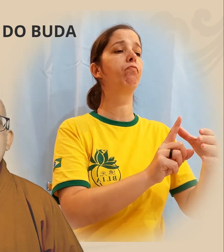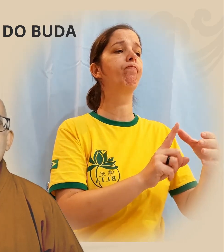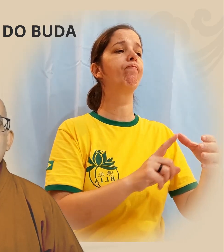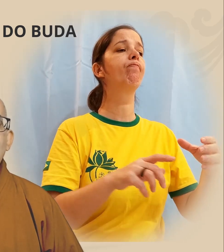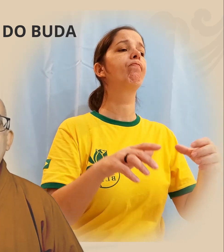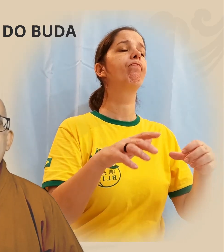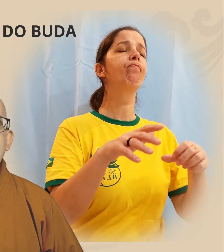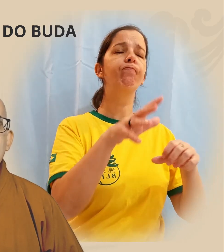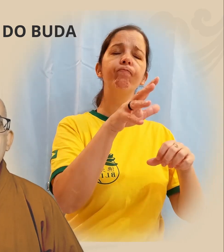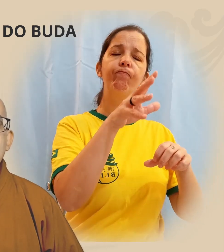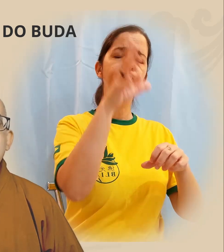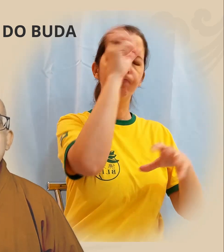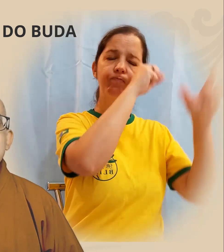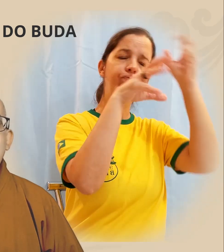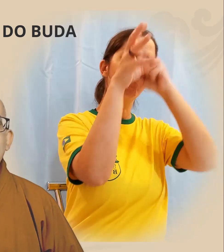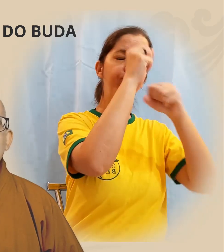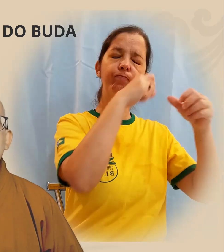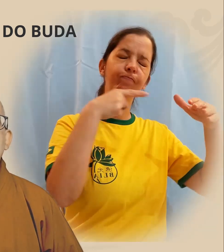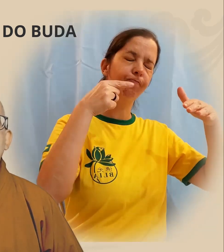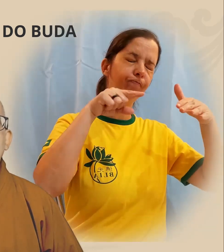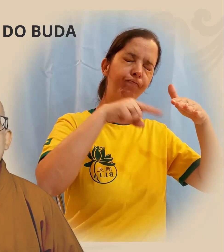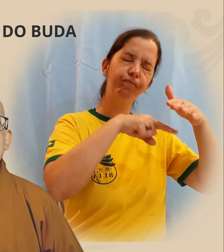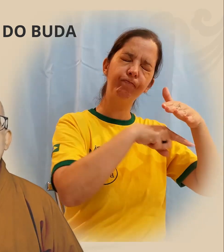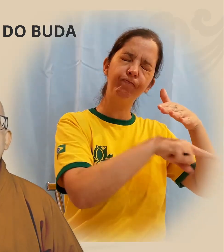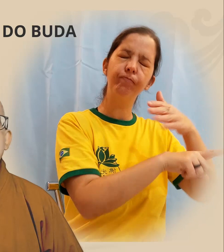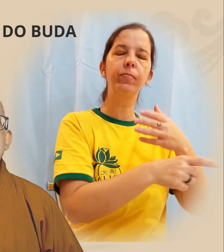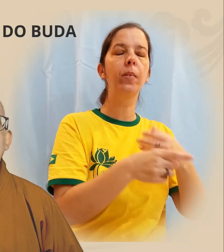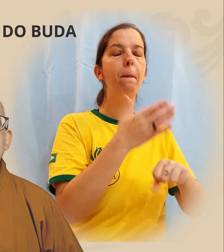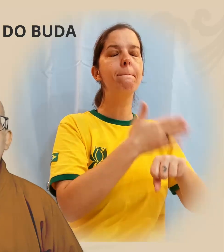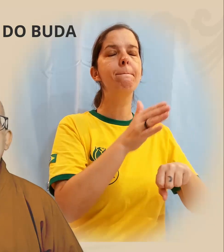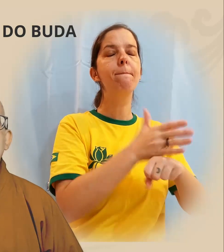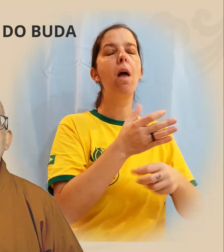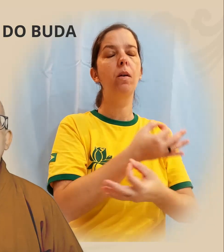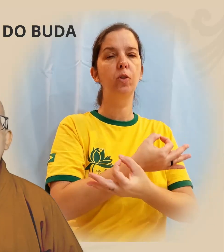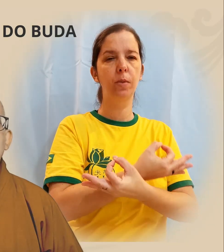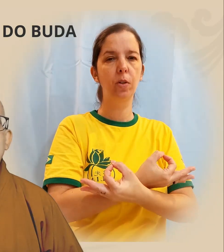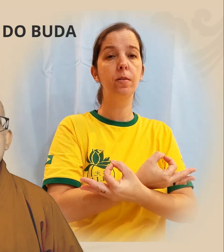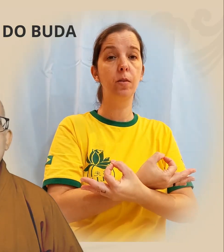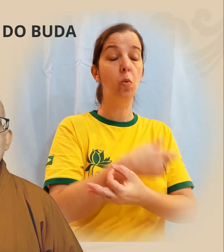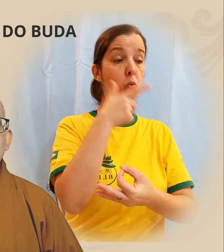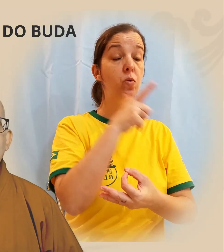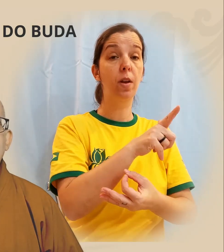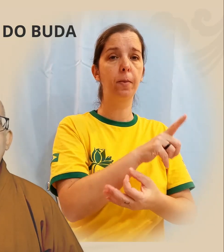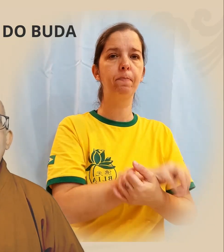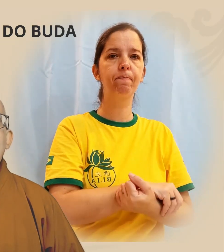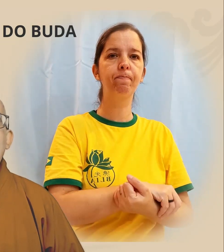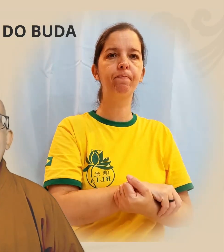Siddhartha exploraria estágios mais avançados da meditação.